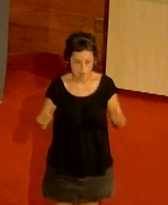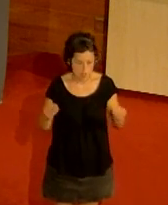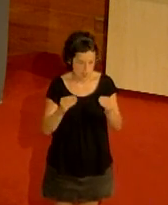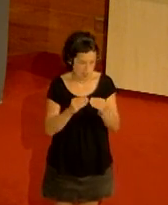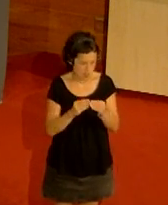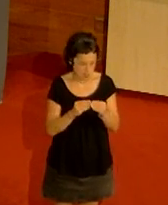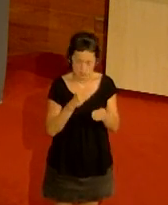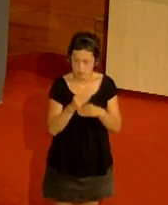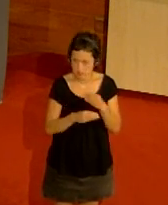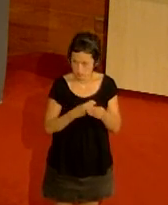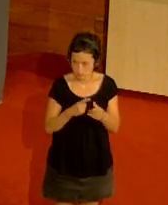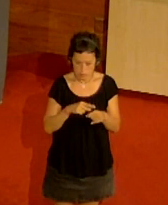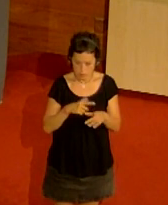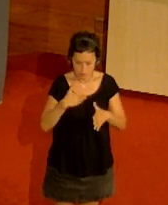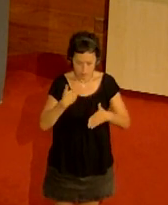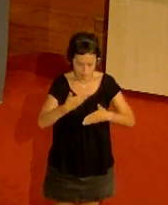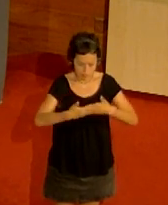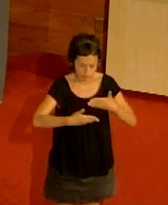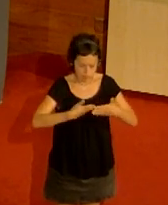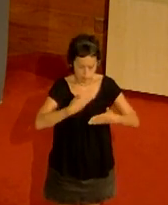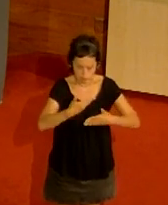sigue girando, ¿no? Y...